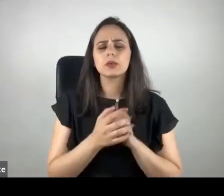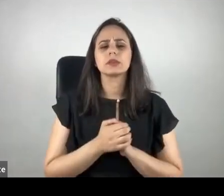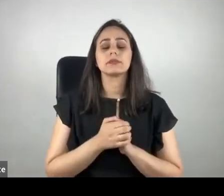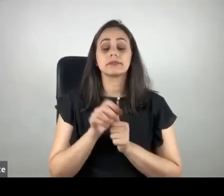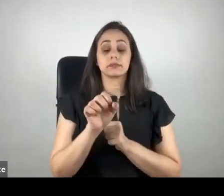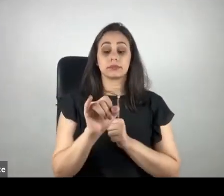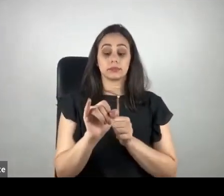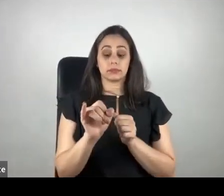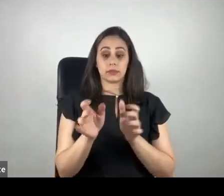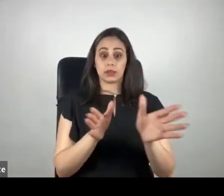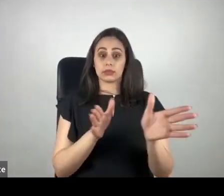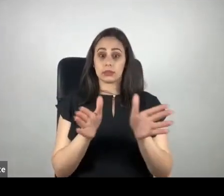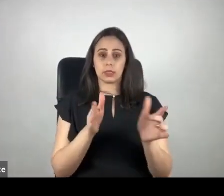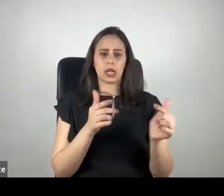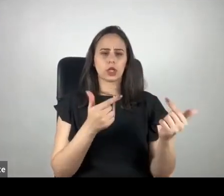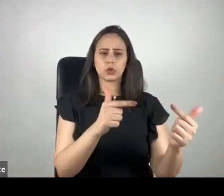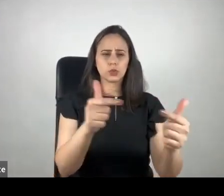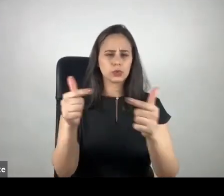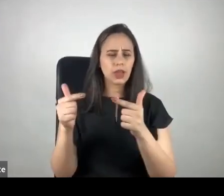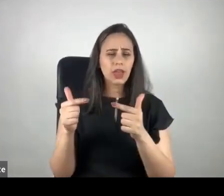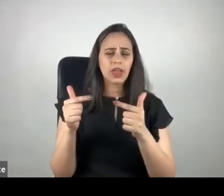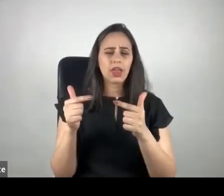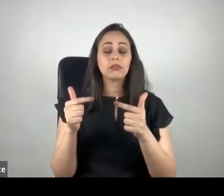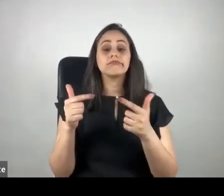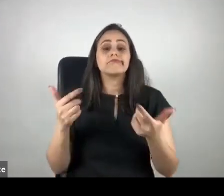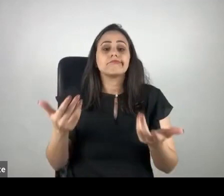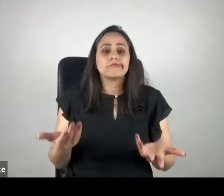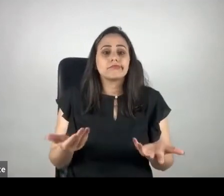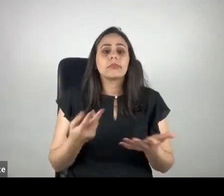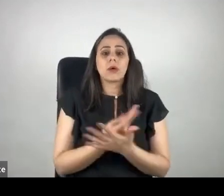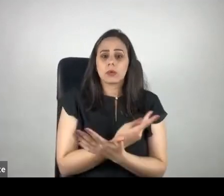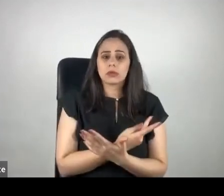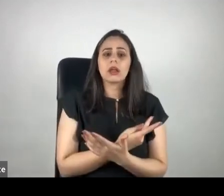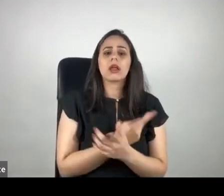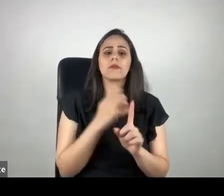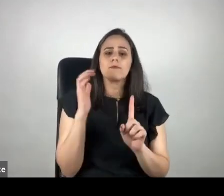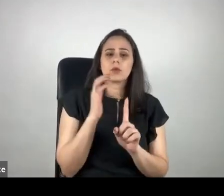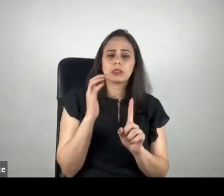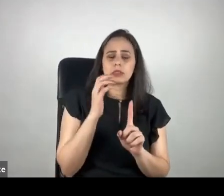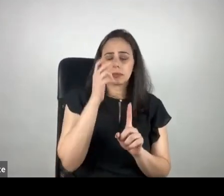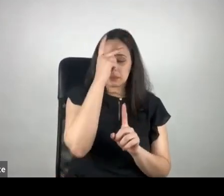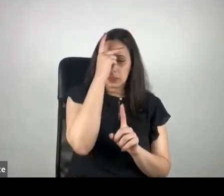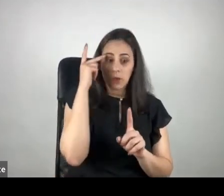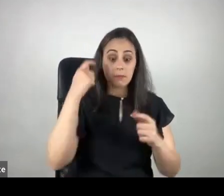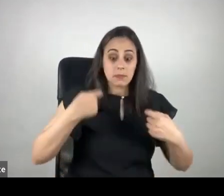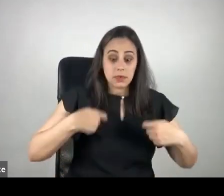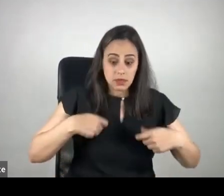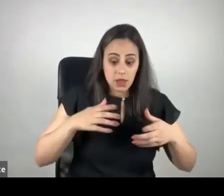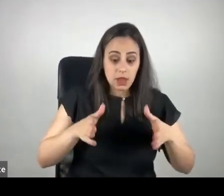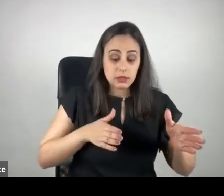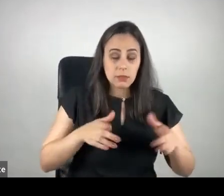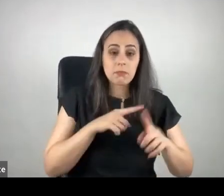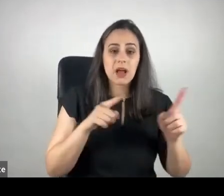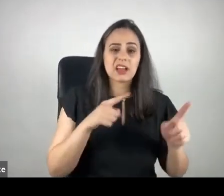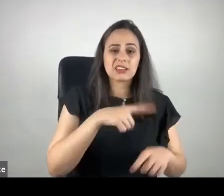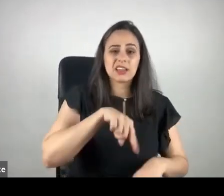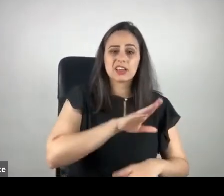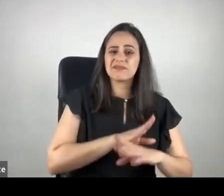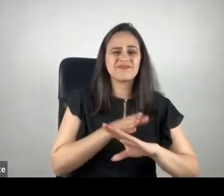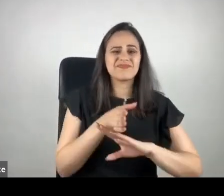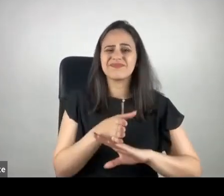acessibilidade inibe as pessoas, né, que precisam dessa acessibilidade, de estar em